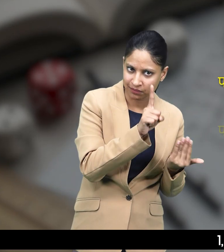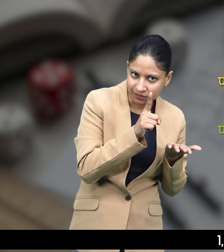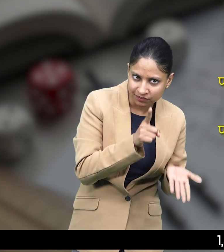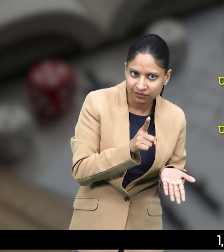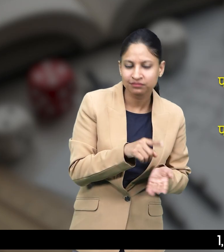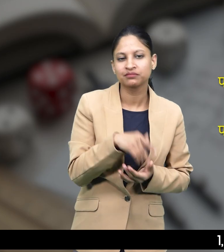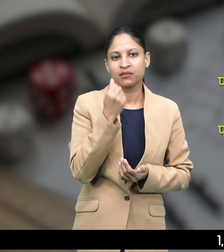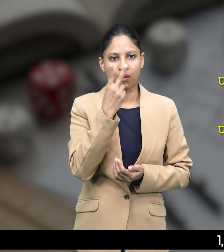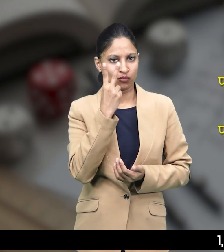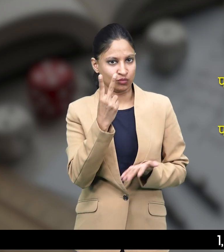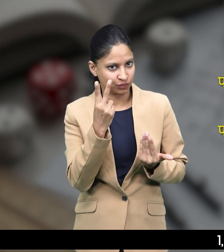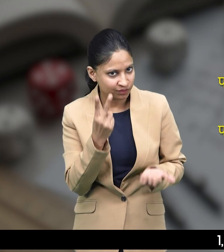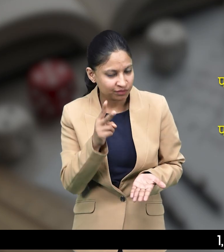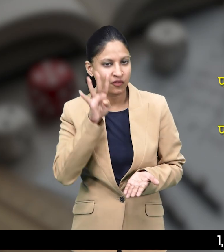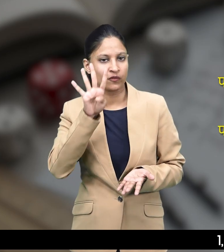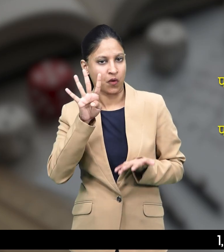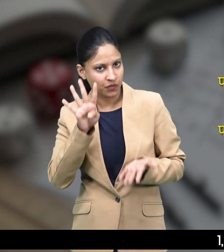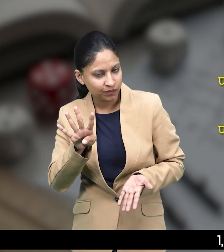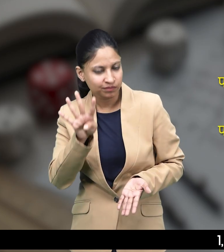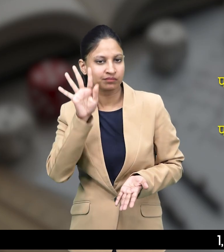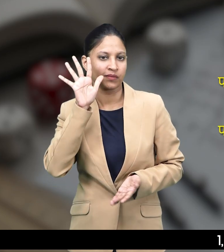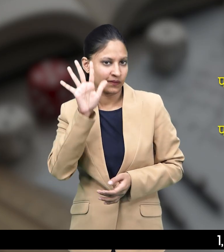एक, 2, 3, 4, 5, 10 आणि 20.